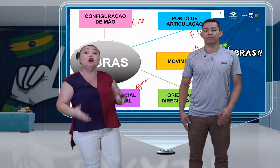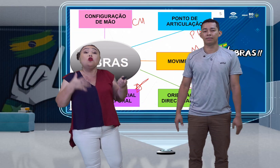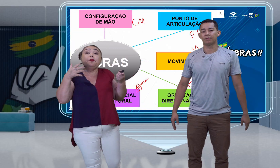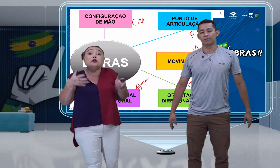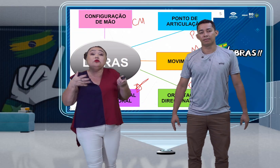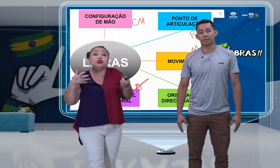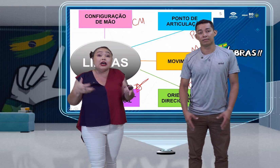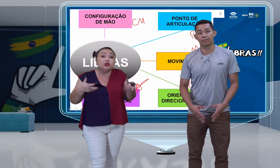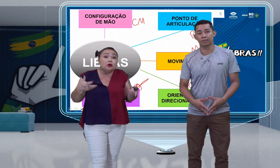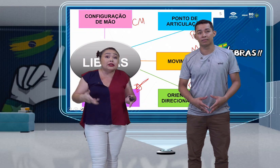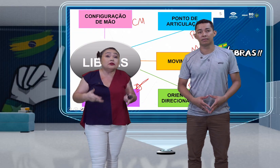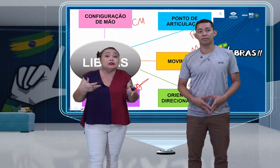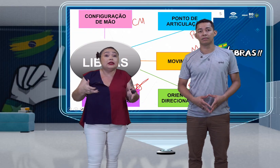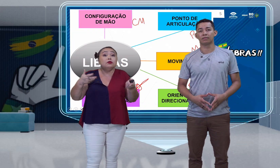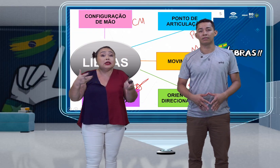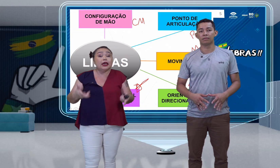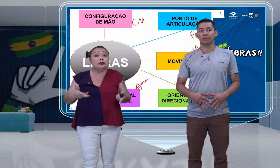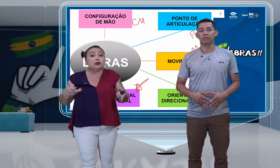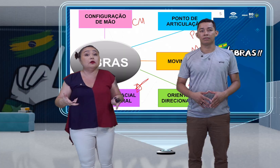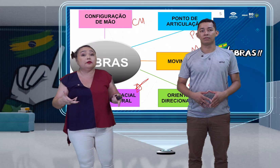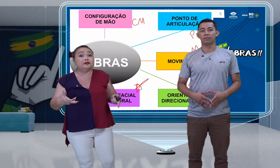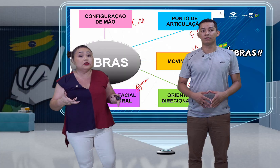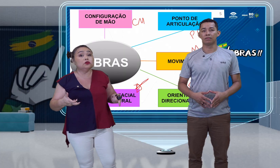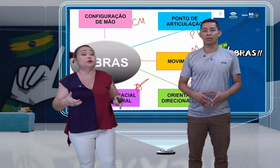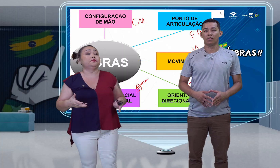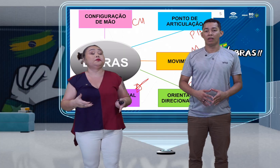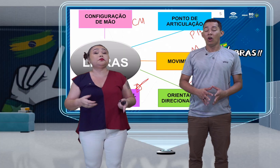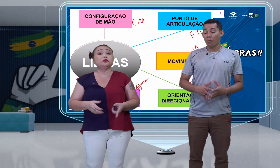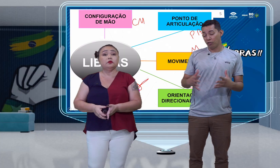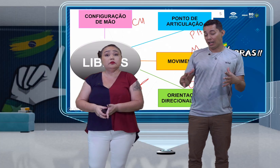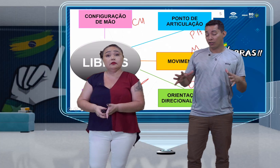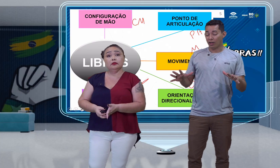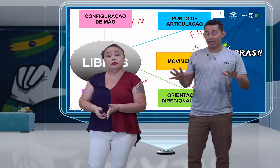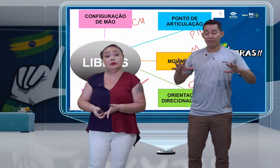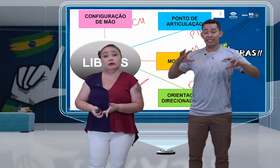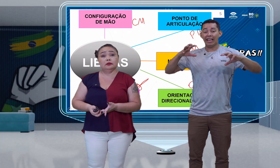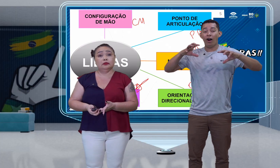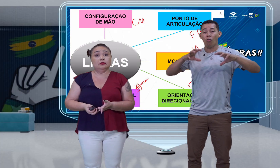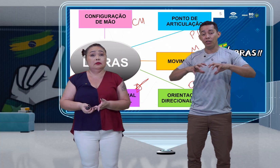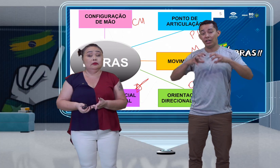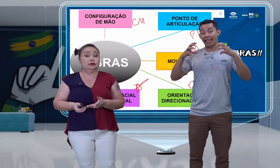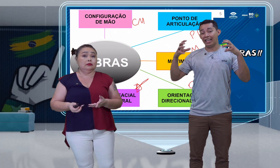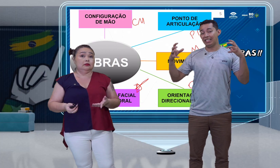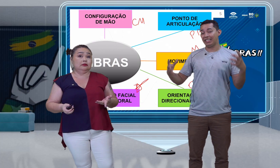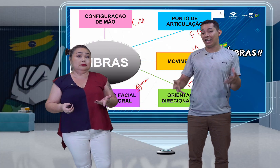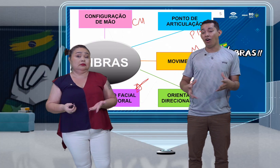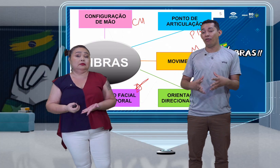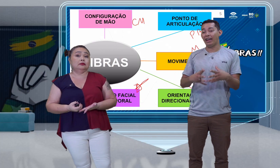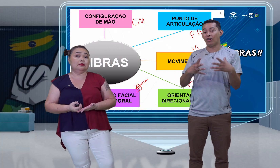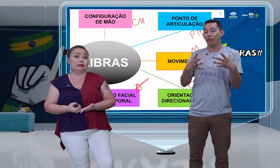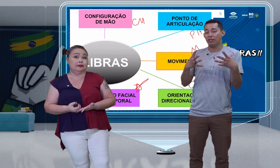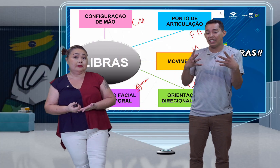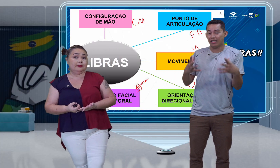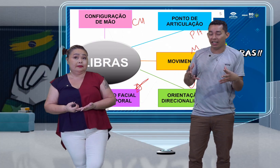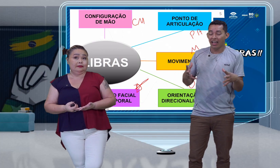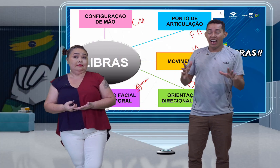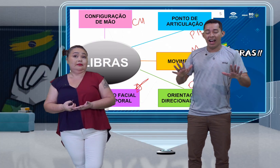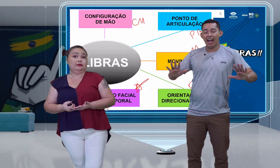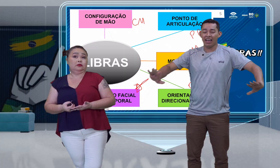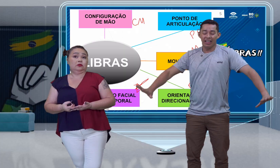O ponto de articulação seria o quê, então, professor? Ponto de articulação vai ser aonde aquele sinal vai acontecer. Ah,